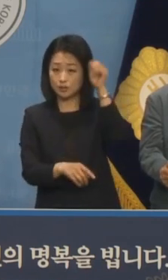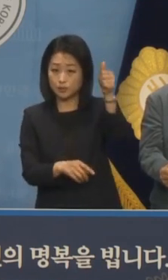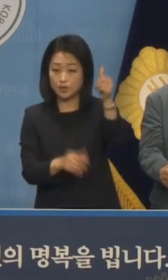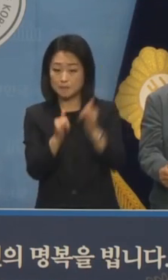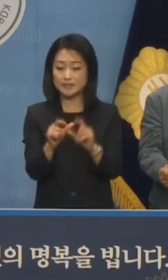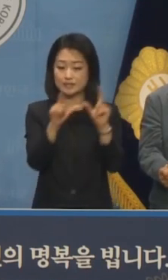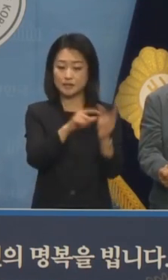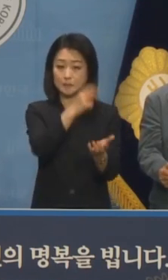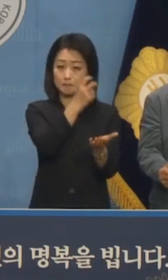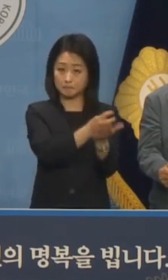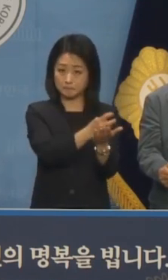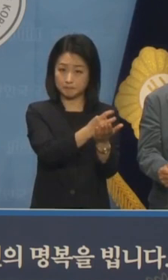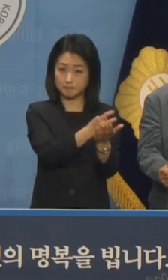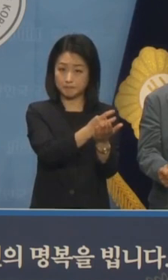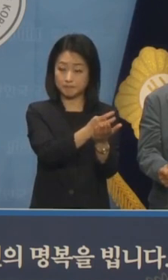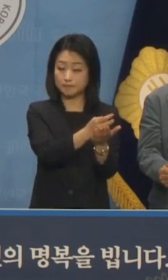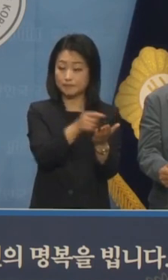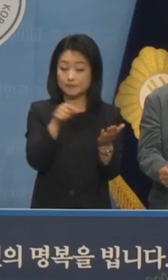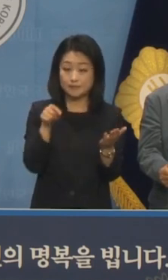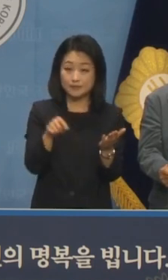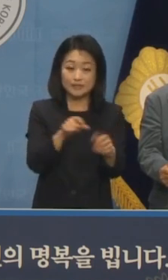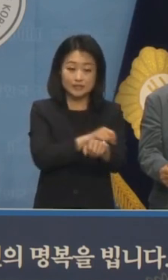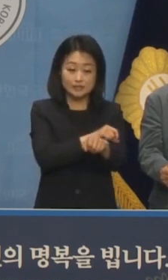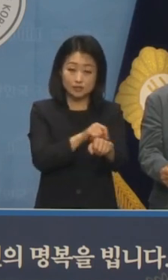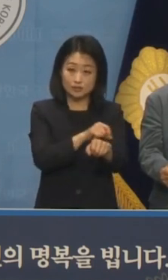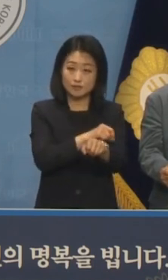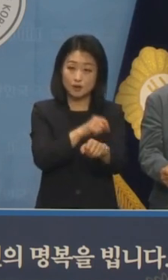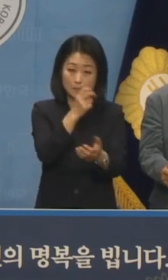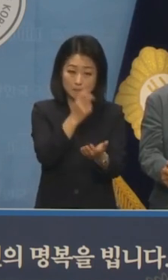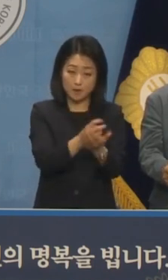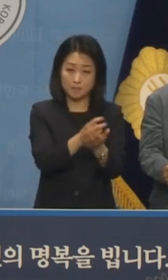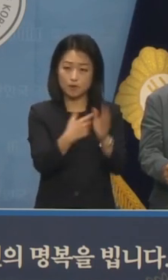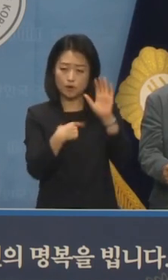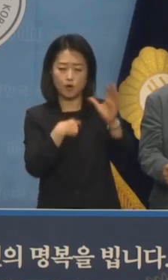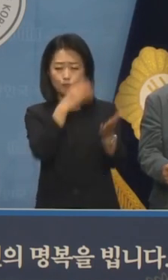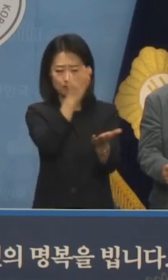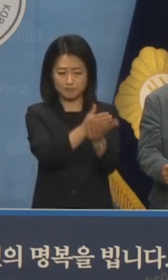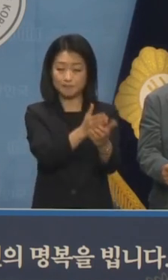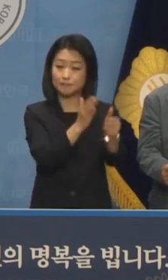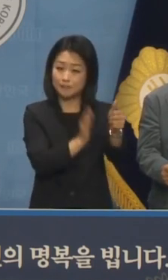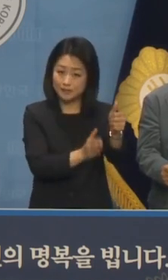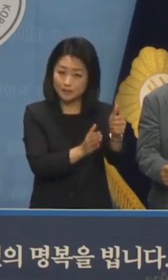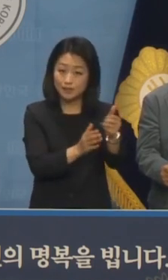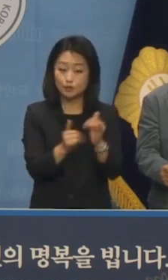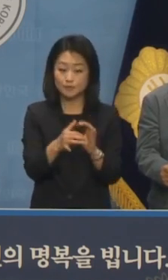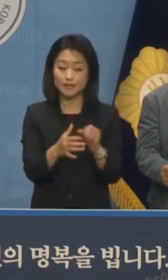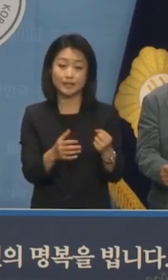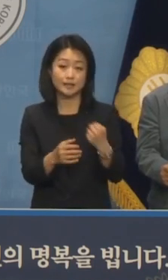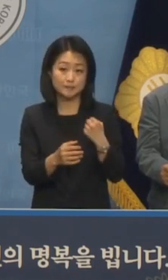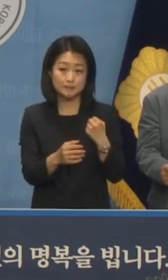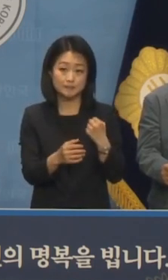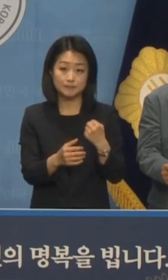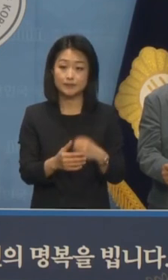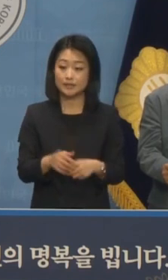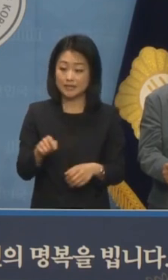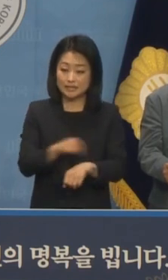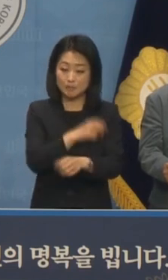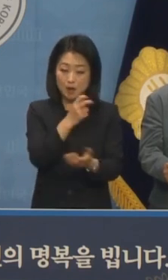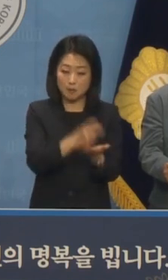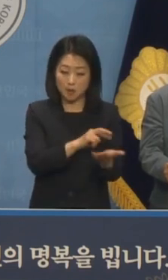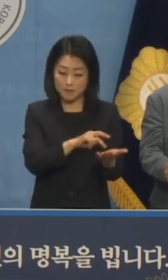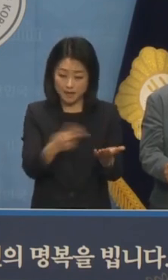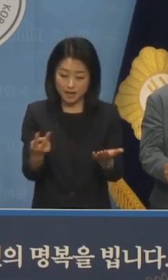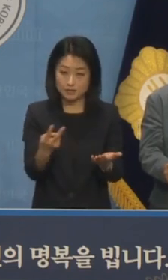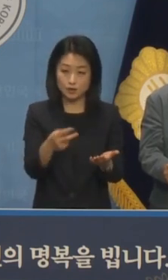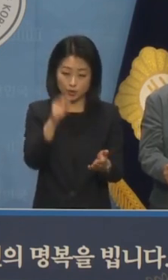민생 법안인 전세사기 특별법에 대해 거부권을 행사해서는 안 됩니다. 국민의힘은 당장 전세사기 특별법 개정안